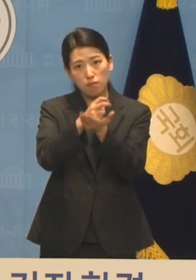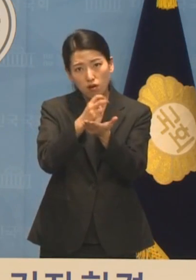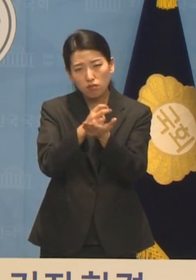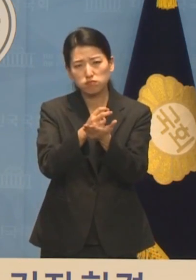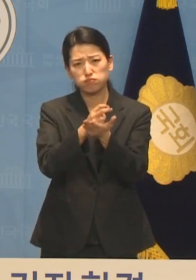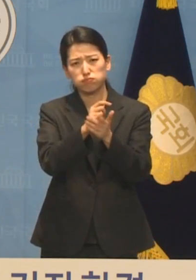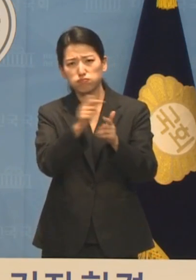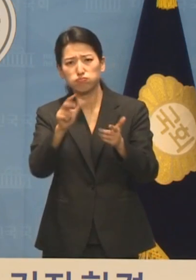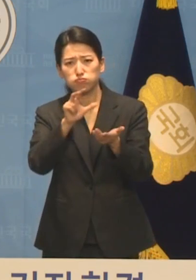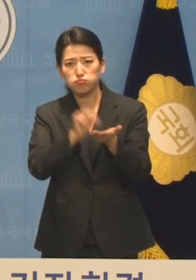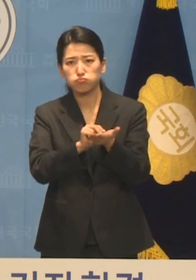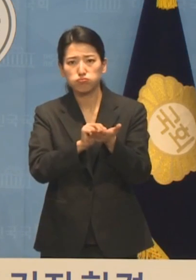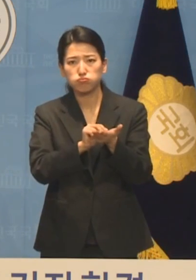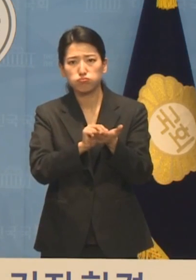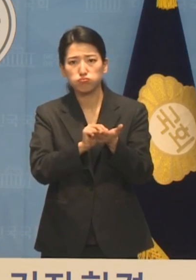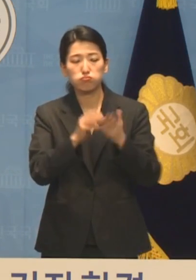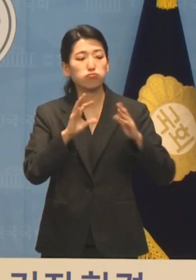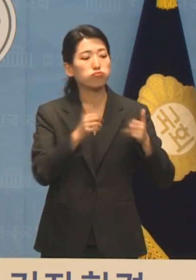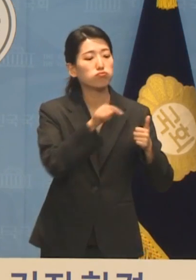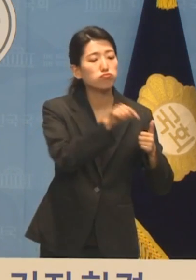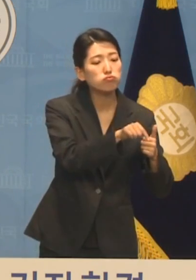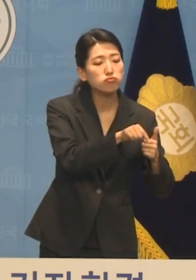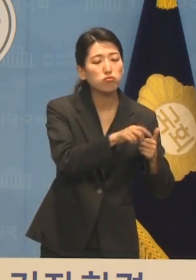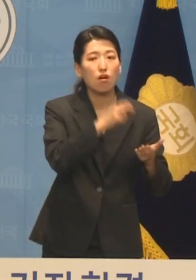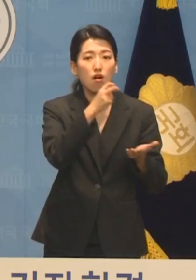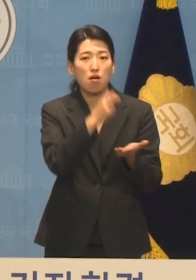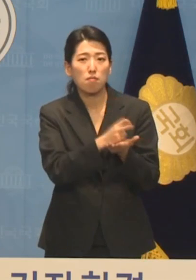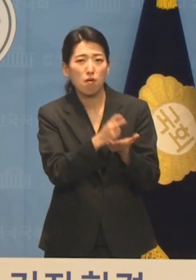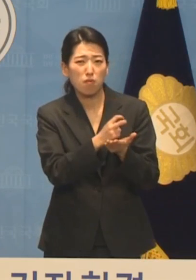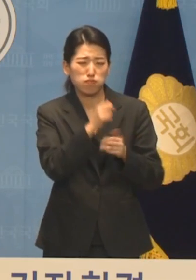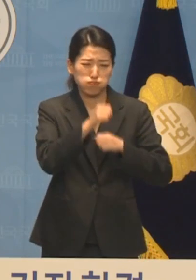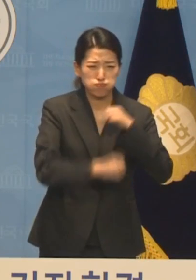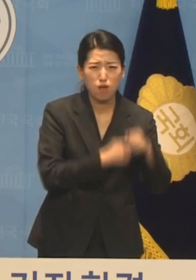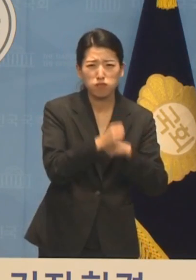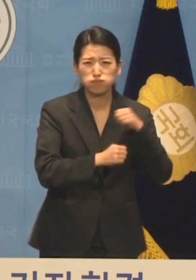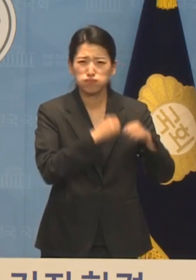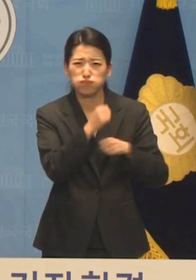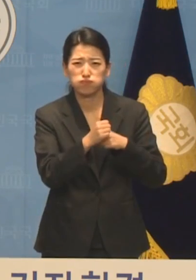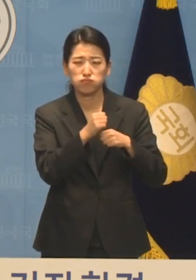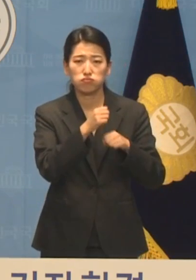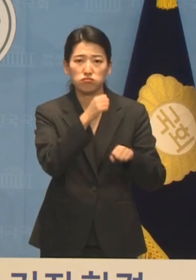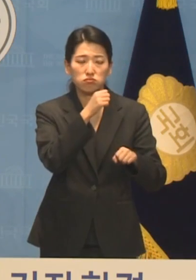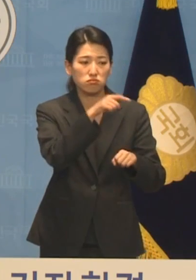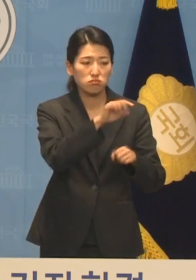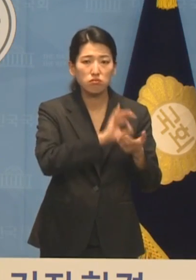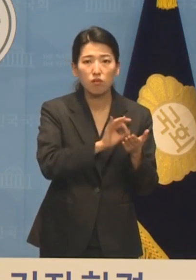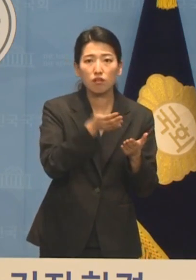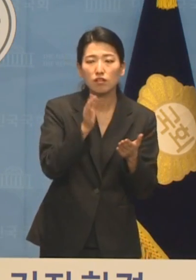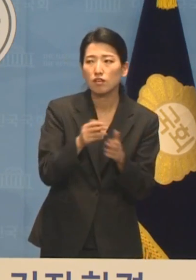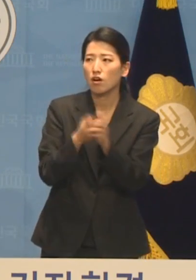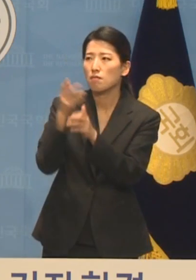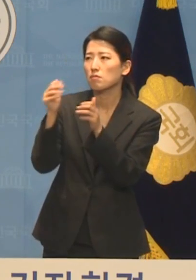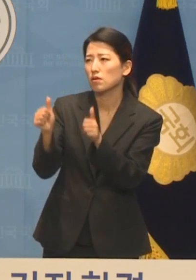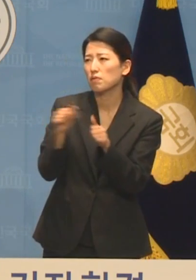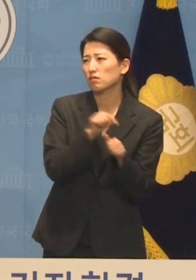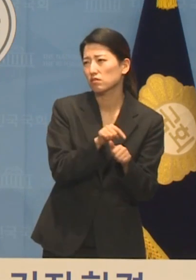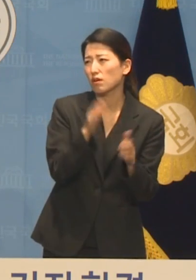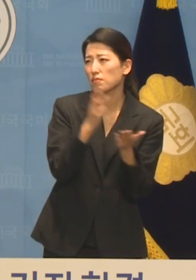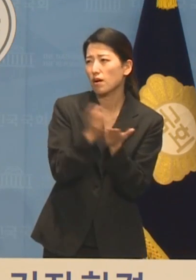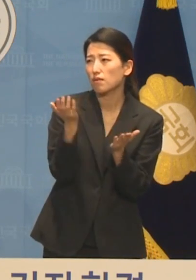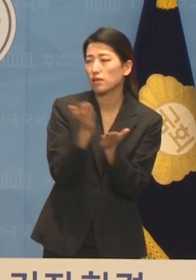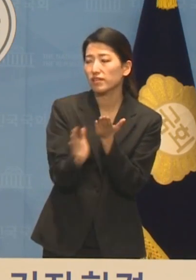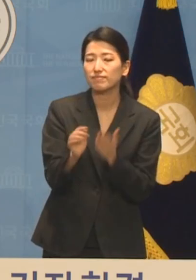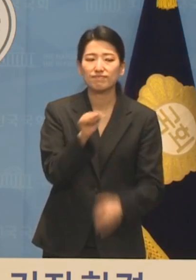것입니다. 헌법을 유린한 국회가 헌법에 기대어 헌법재판소에 구제를 청구하는 것은 논리적 모순이고 법